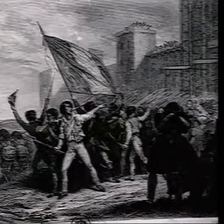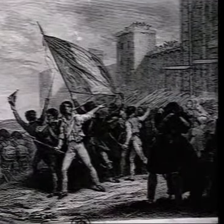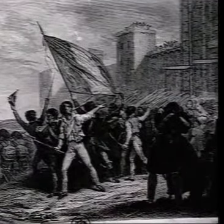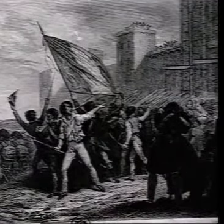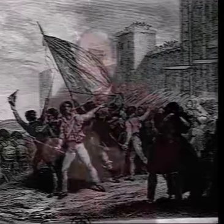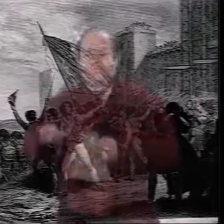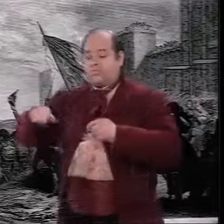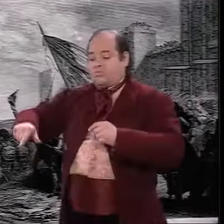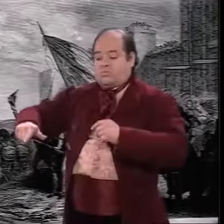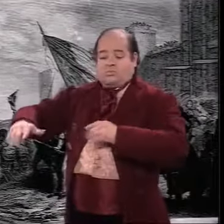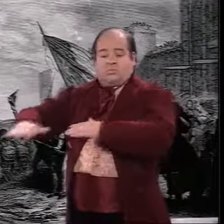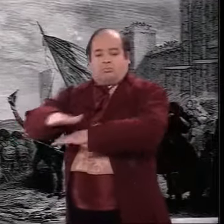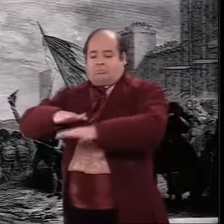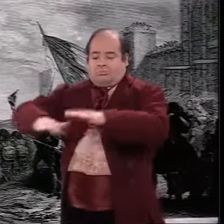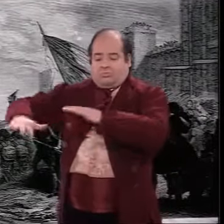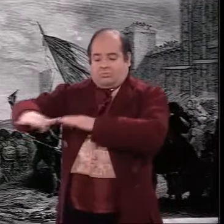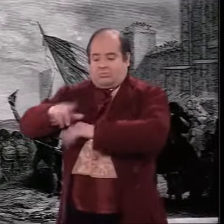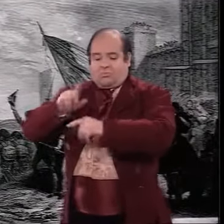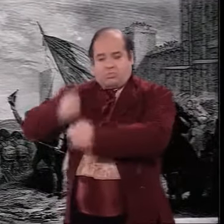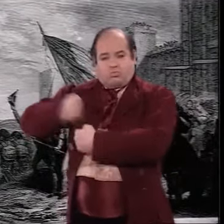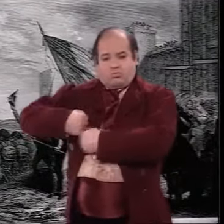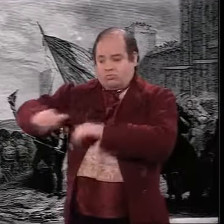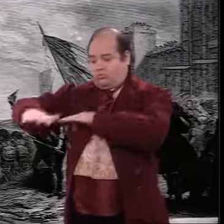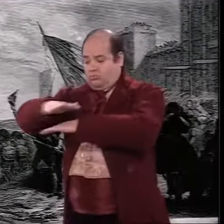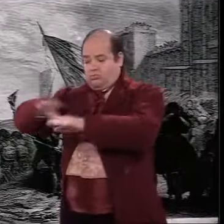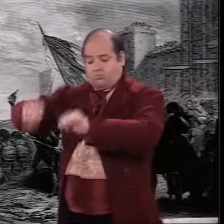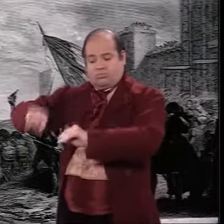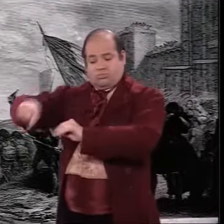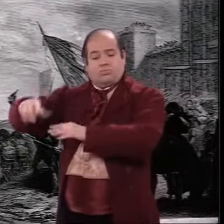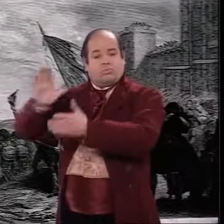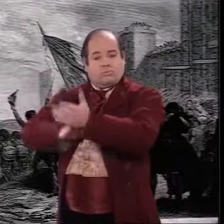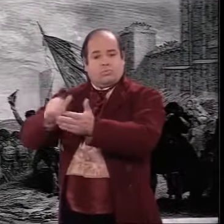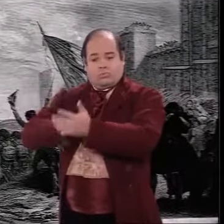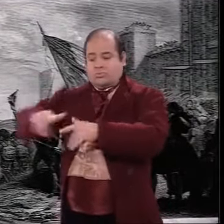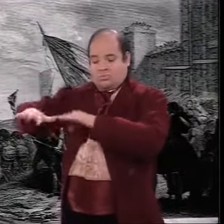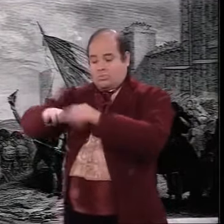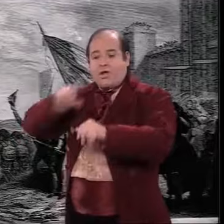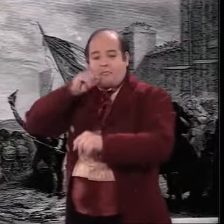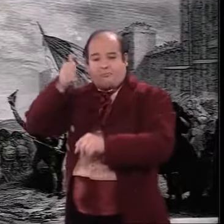C'est dans cette terrible épreuve que la France va se choisir son hymne national.